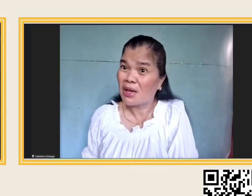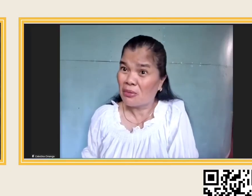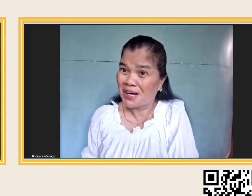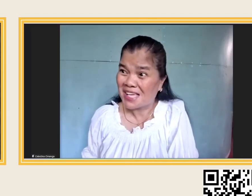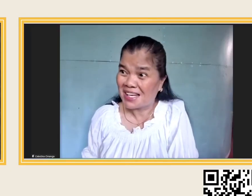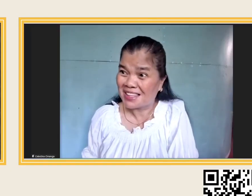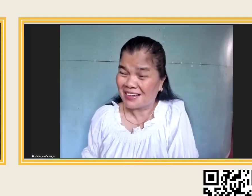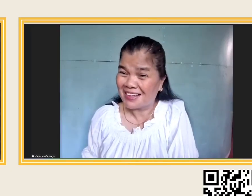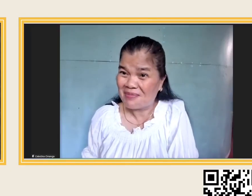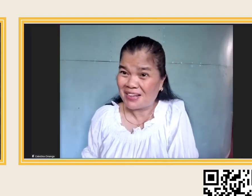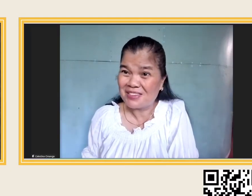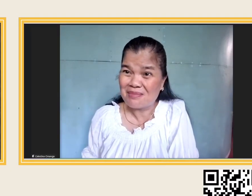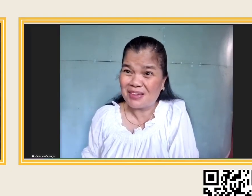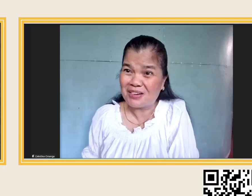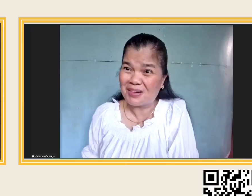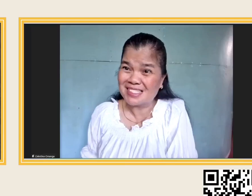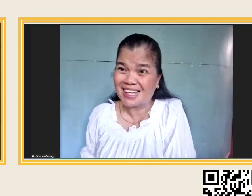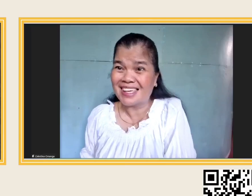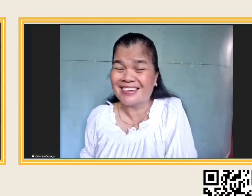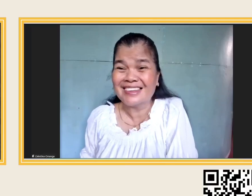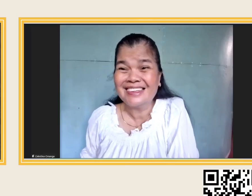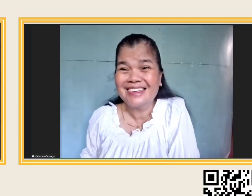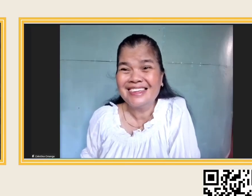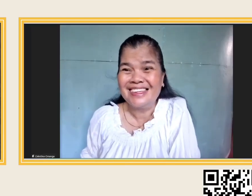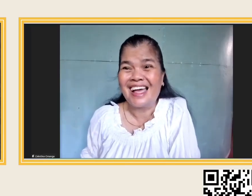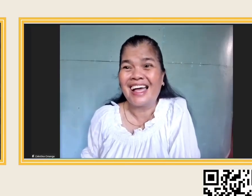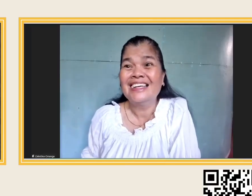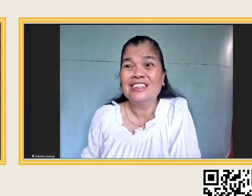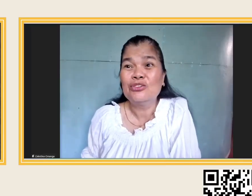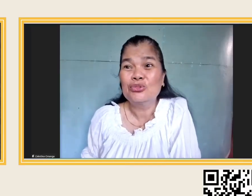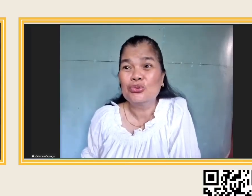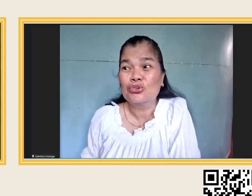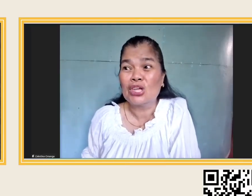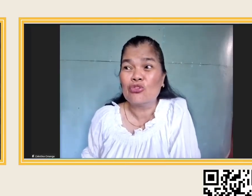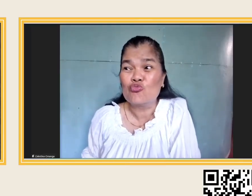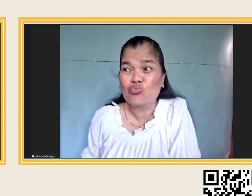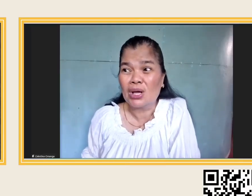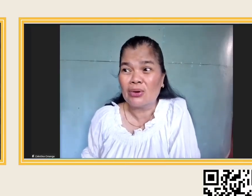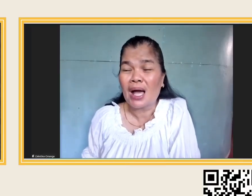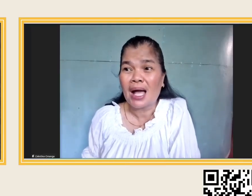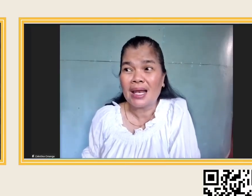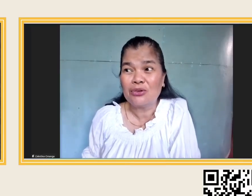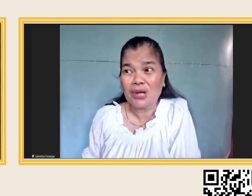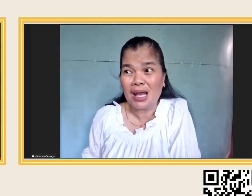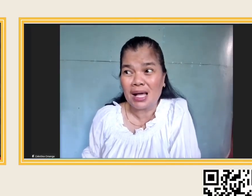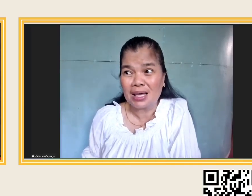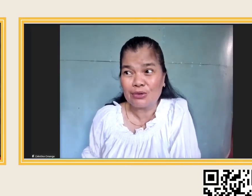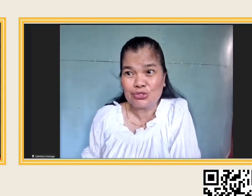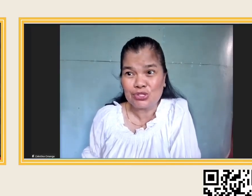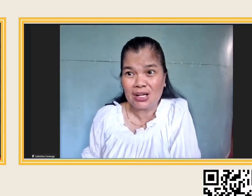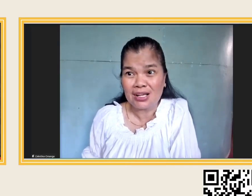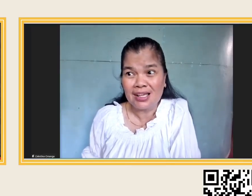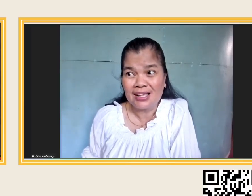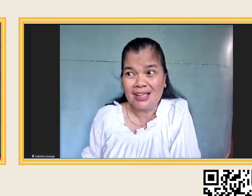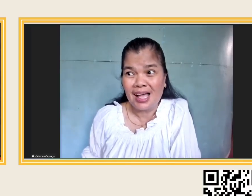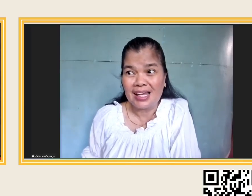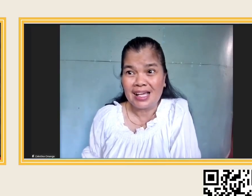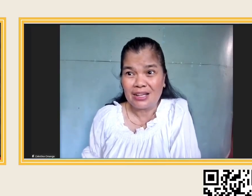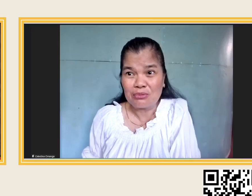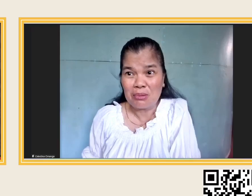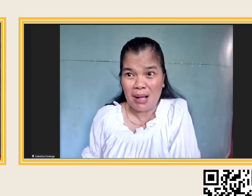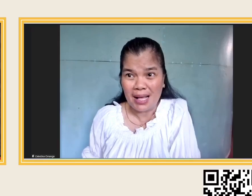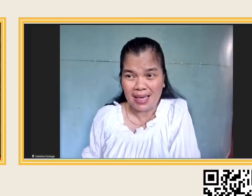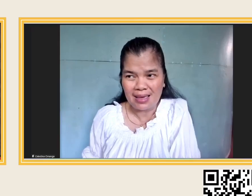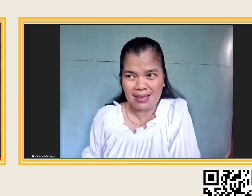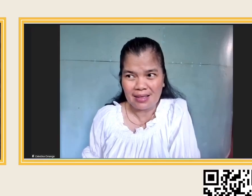Di ba may commercial nito? Napanood niyo ba yung commercial na yon? Na tinuturo niya yung ganun. Akala nung lalaki gusto siyang